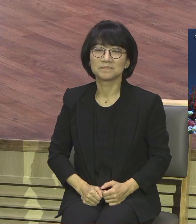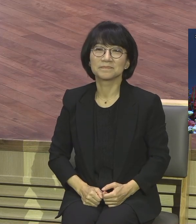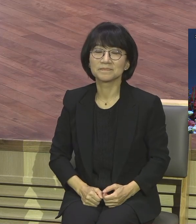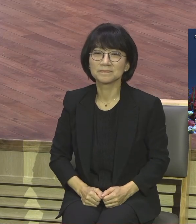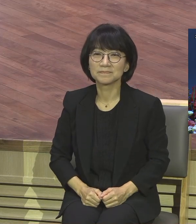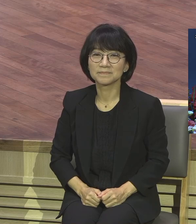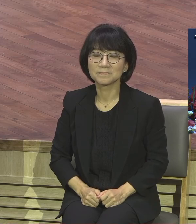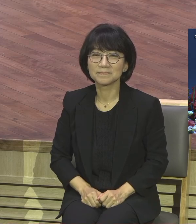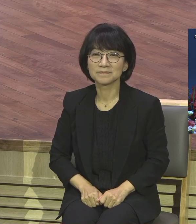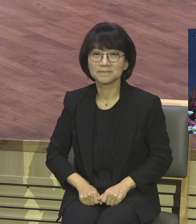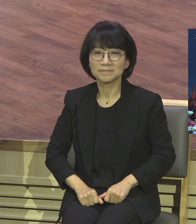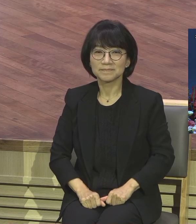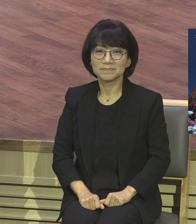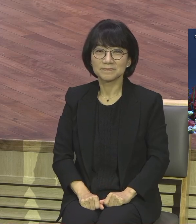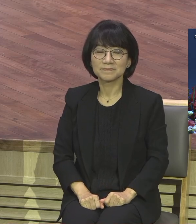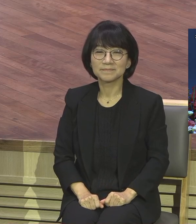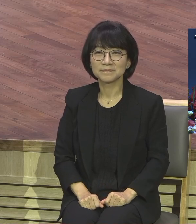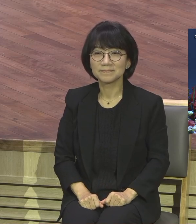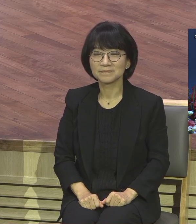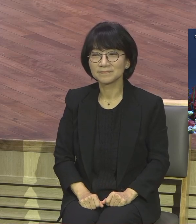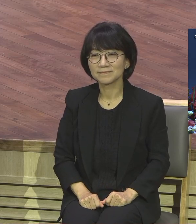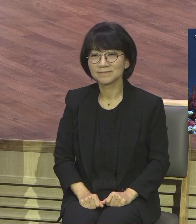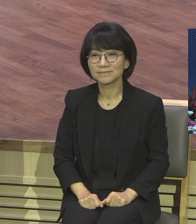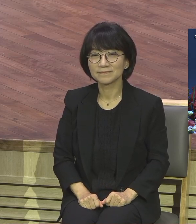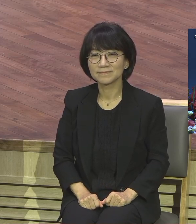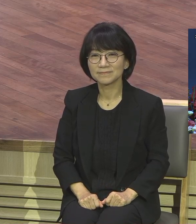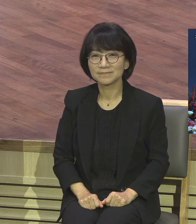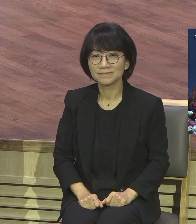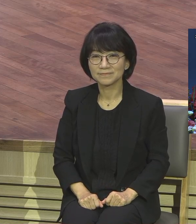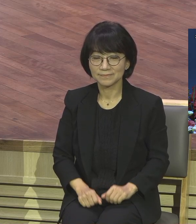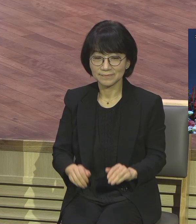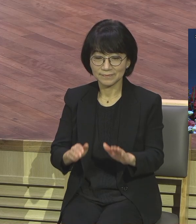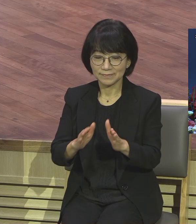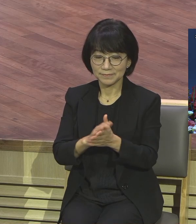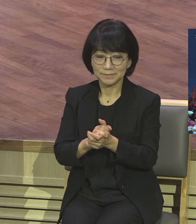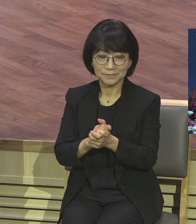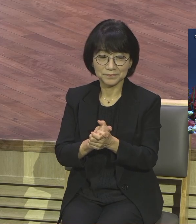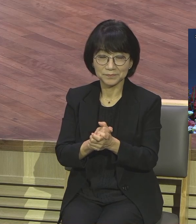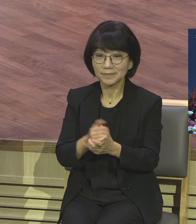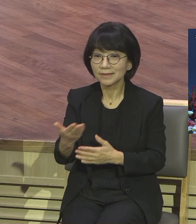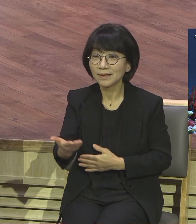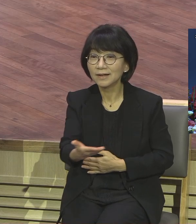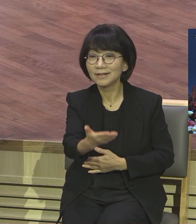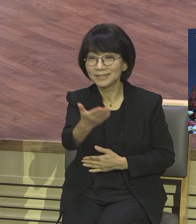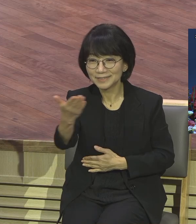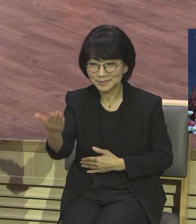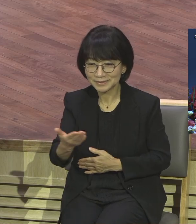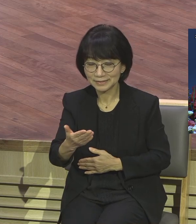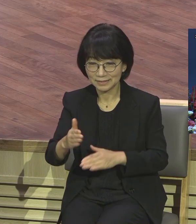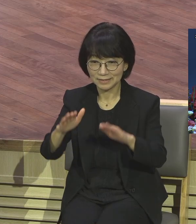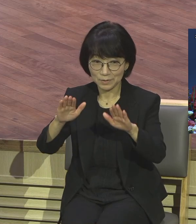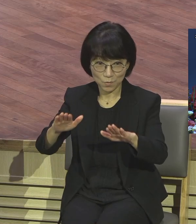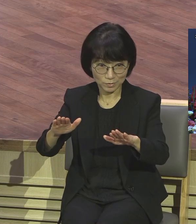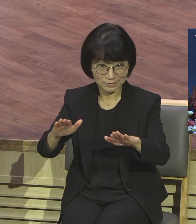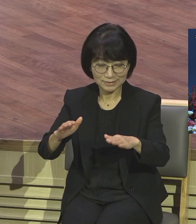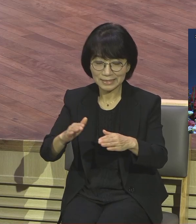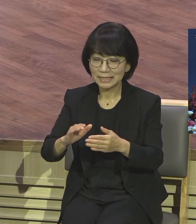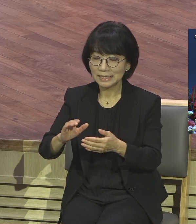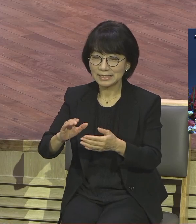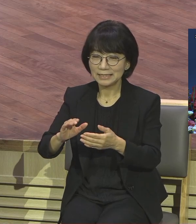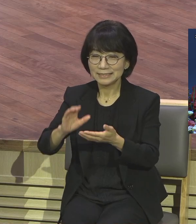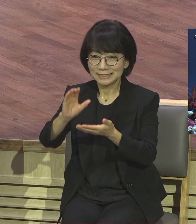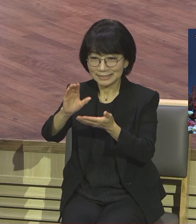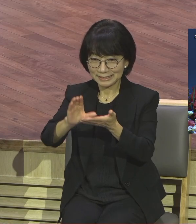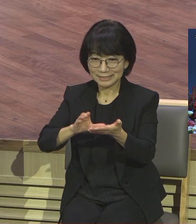이걸 예수님이 원하세요. 예수님께서 우리 주신 말씀, 영계 모든 성도들 오늘부터 그리스도의 절대 제자의